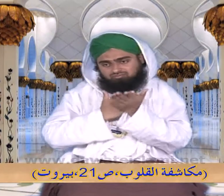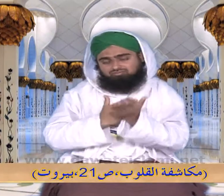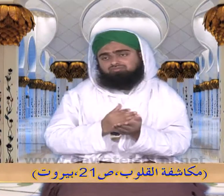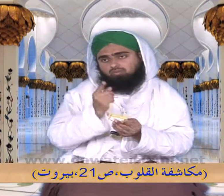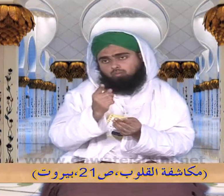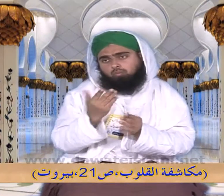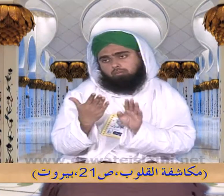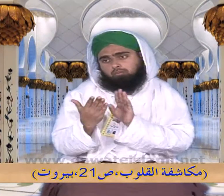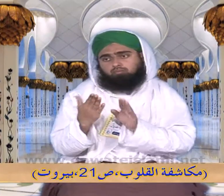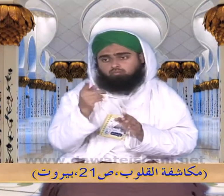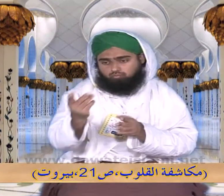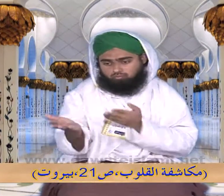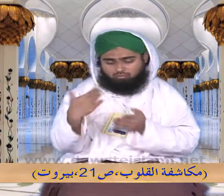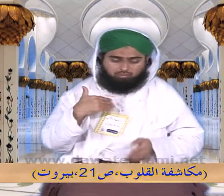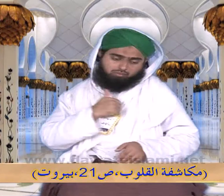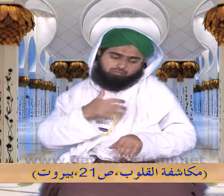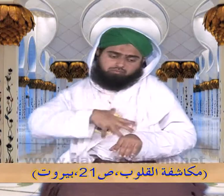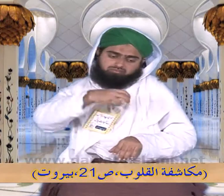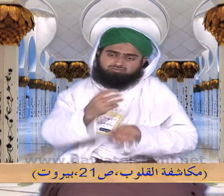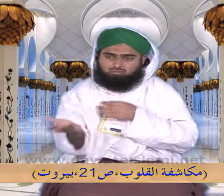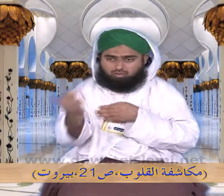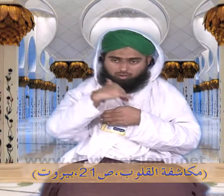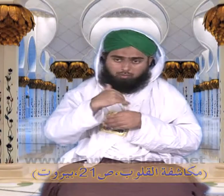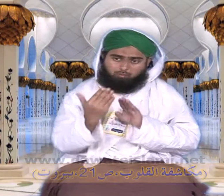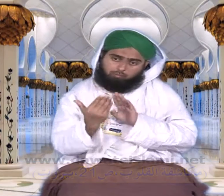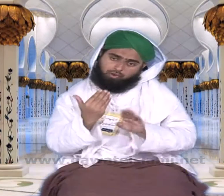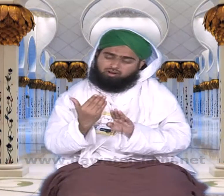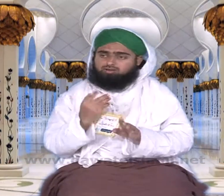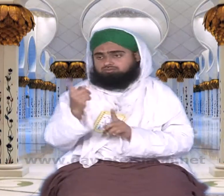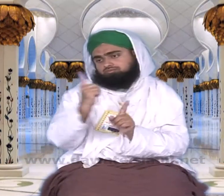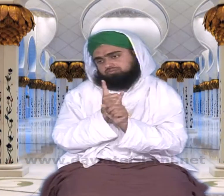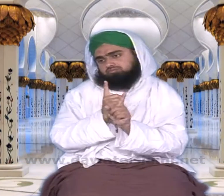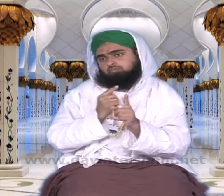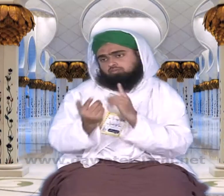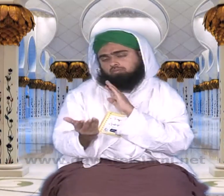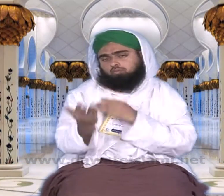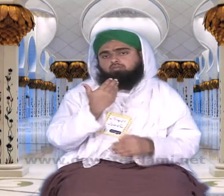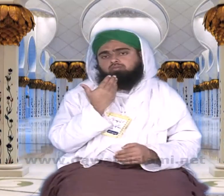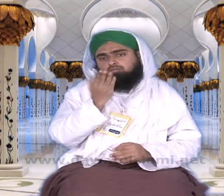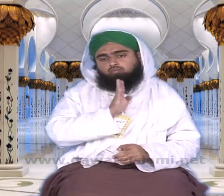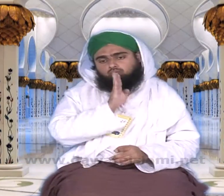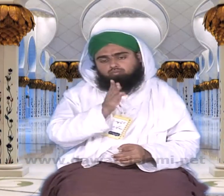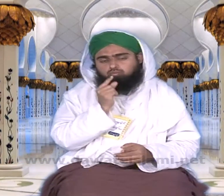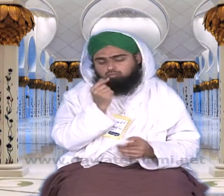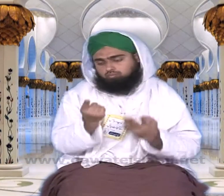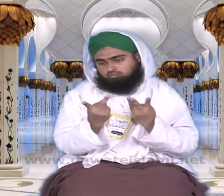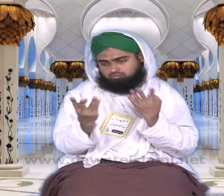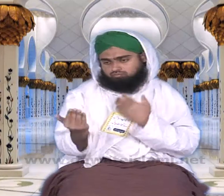پہلے اپنے قاسد میری طرف بھیج دینا بہت اچھا پھر یہ عزت یاقوب علیہ السلام کا وقت پورا ہوا